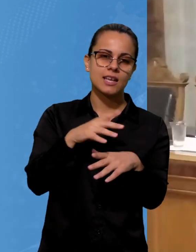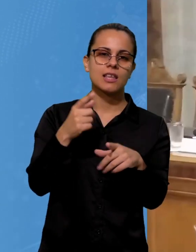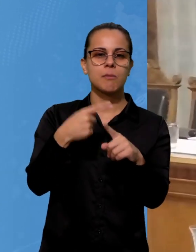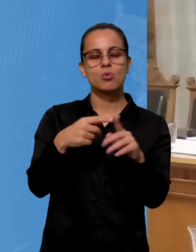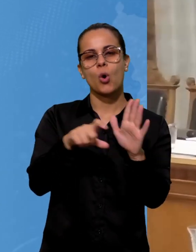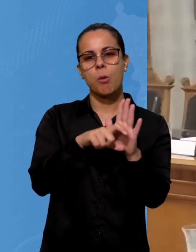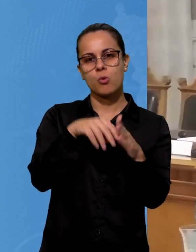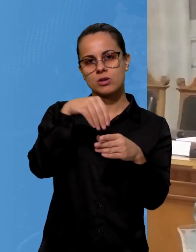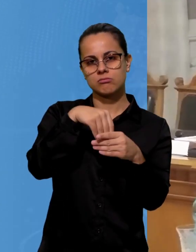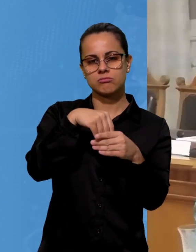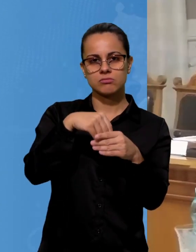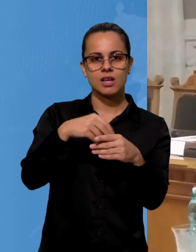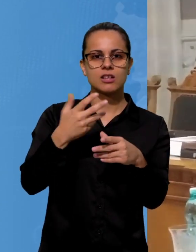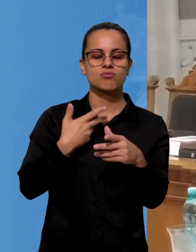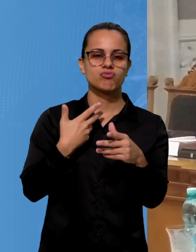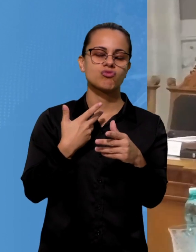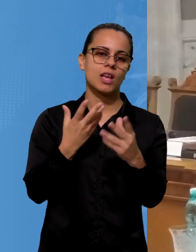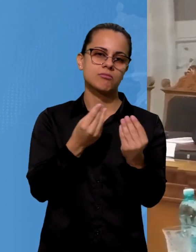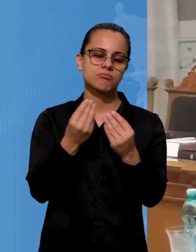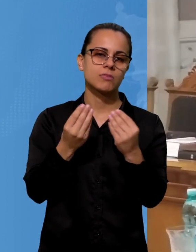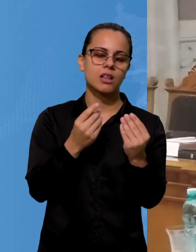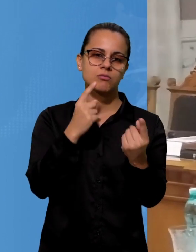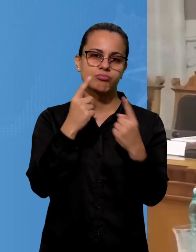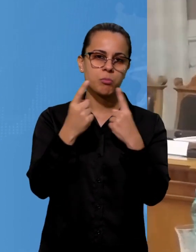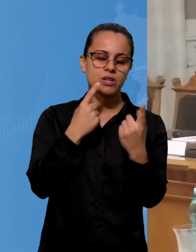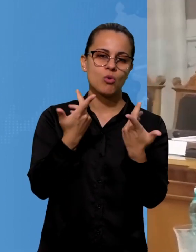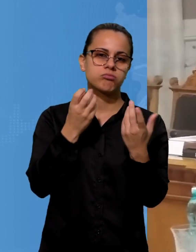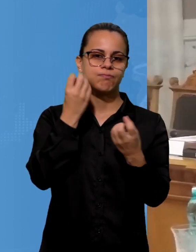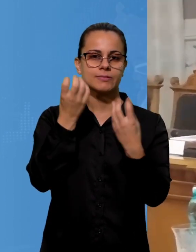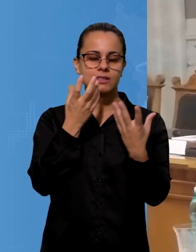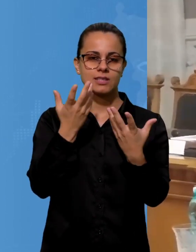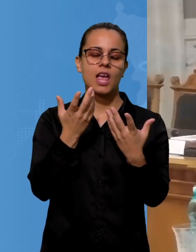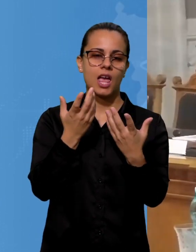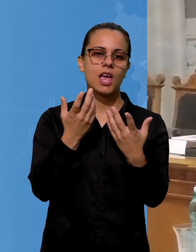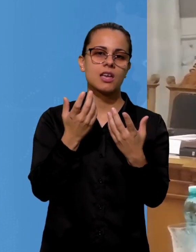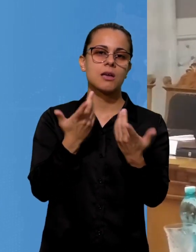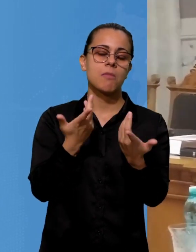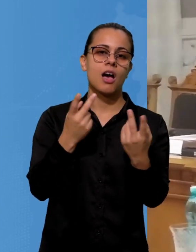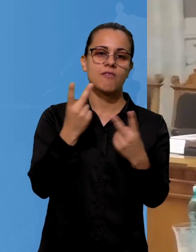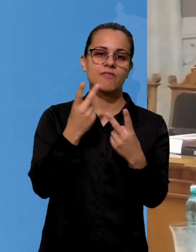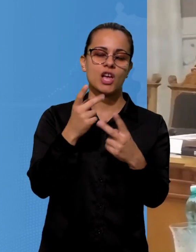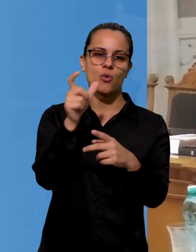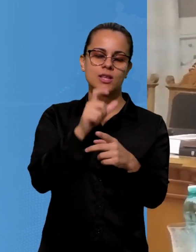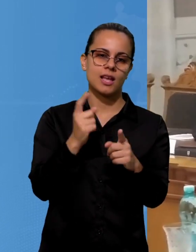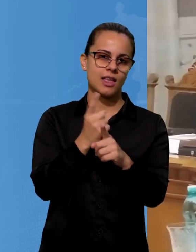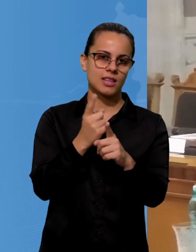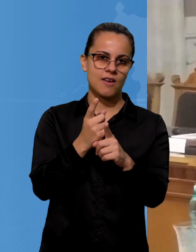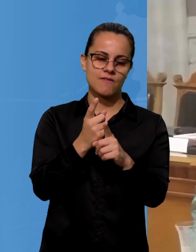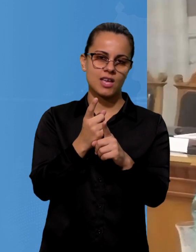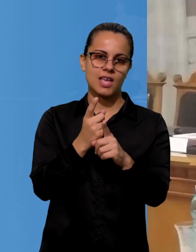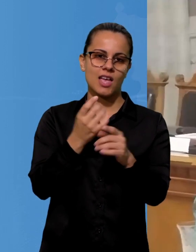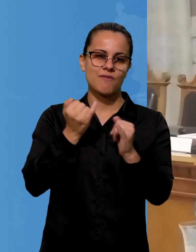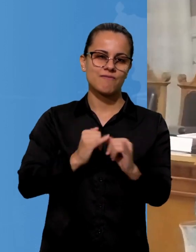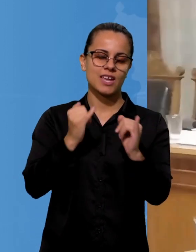le più legittime e varie opinioni su come contrastarli, compresi il fatto che magari l'Italia possa quanto prima recuperare un trend